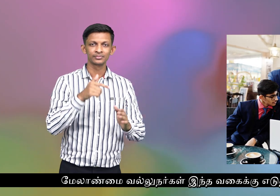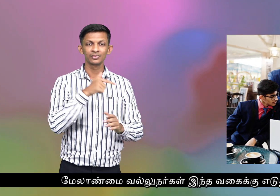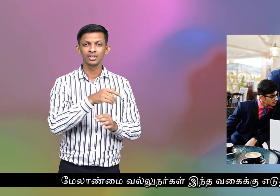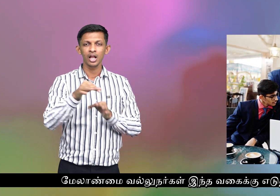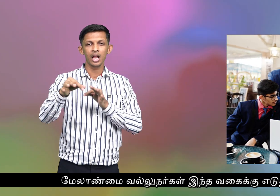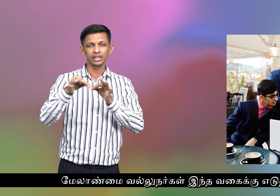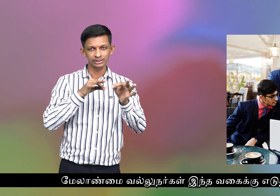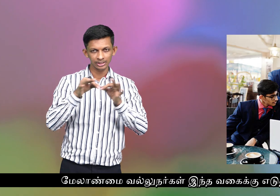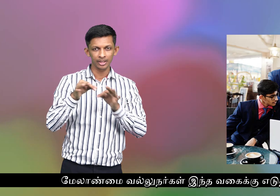எடுத்துக்காட்டுகள்.